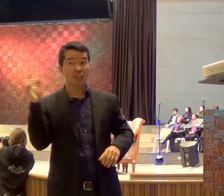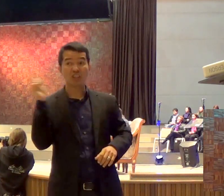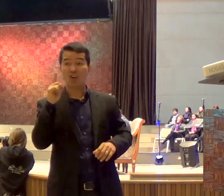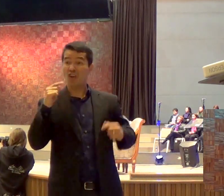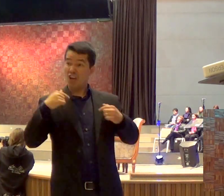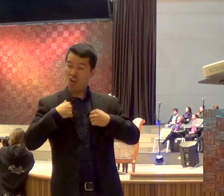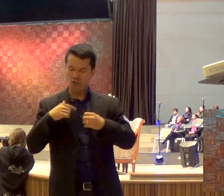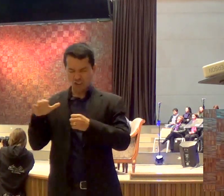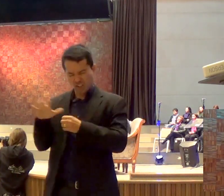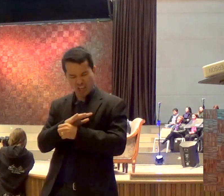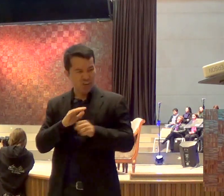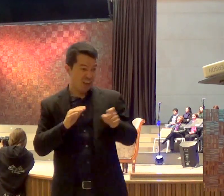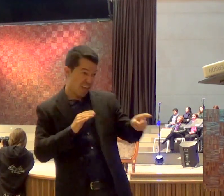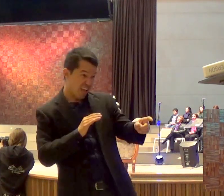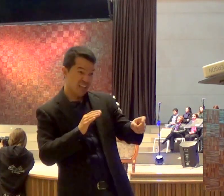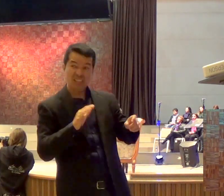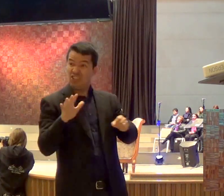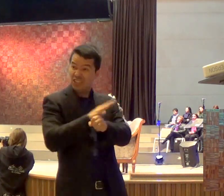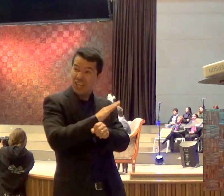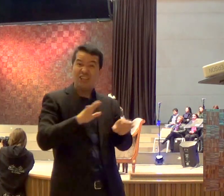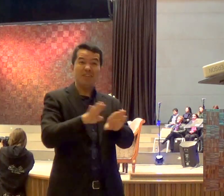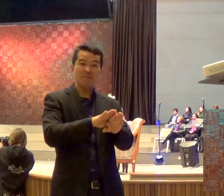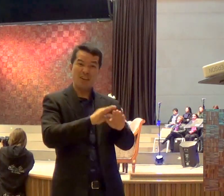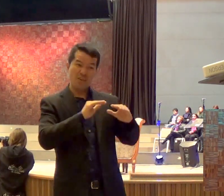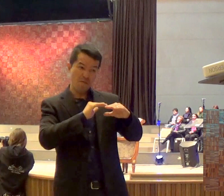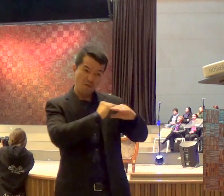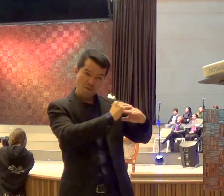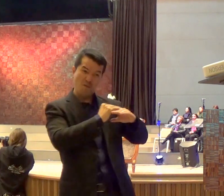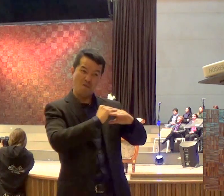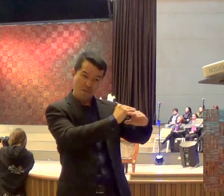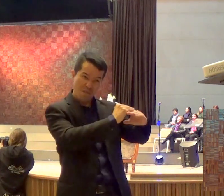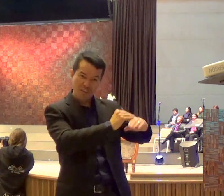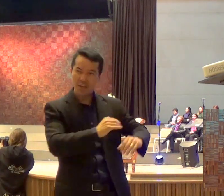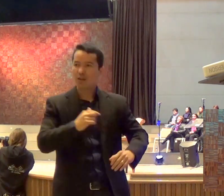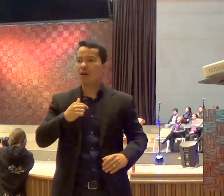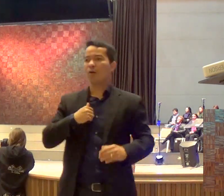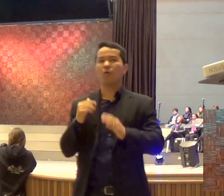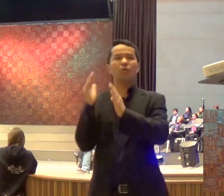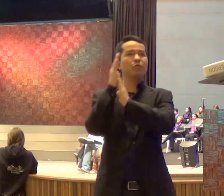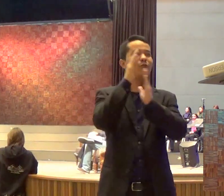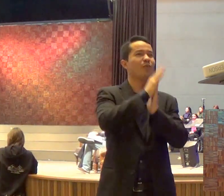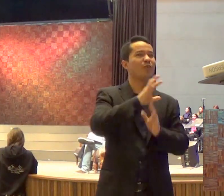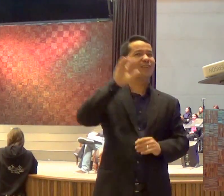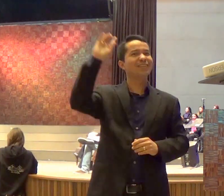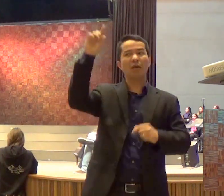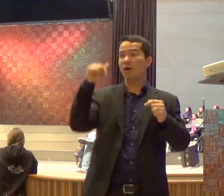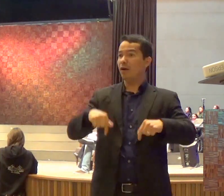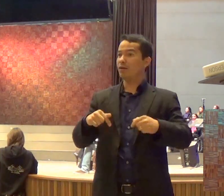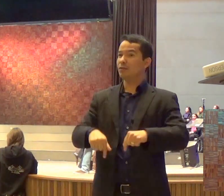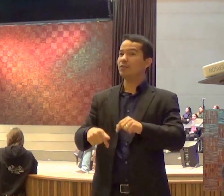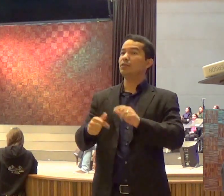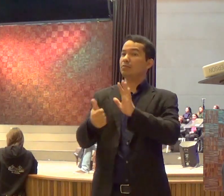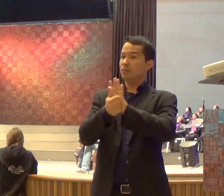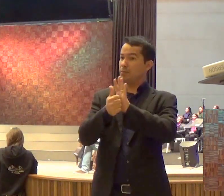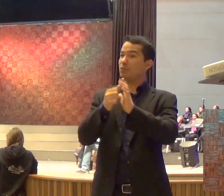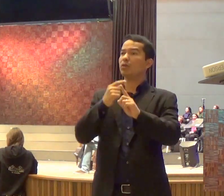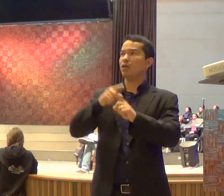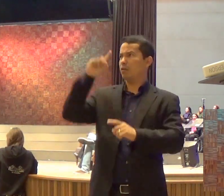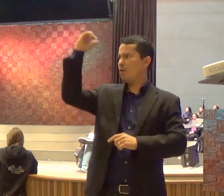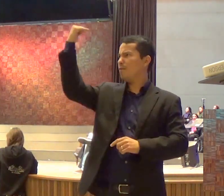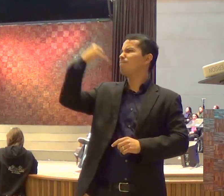sobretudo seja um tempo especial na vida dele e eu louvo a Deus por esses dias aqui porque Deus de fato falou ao meu coração